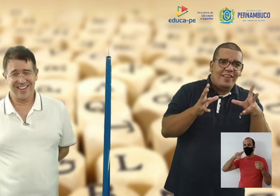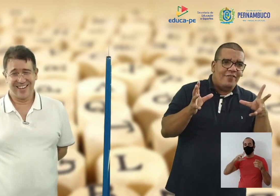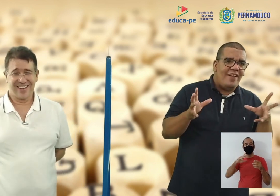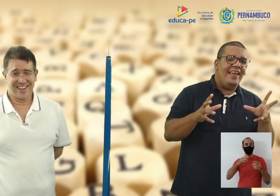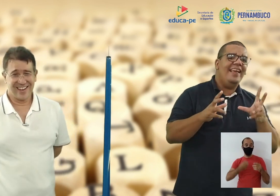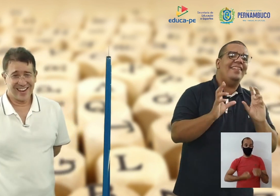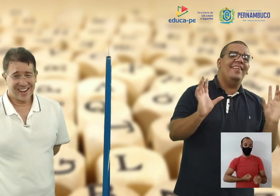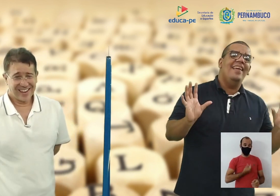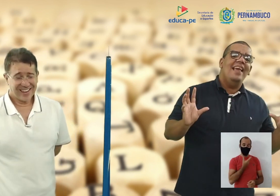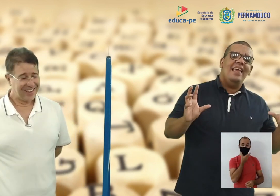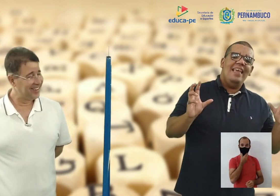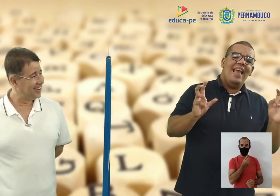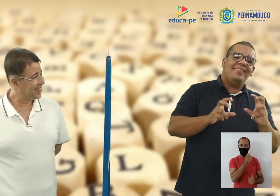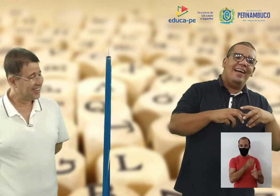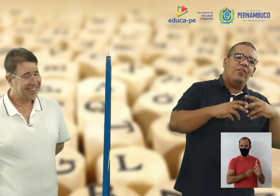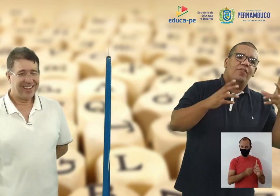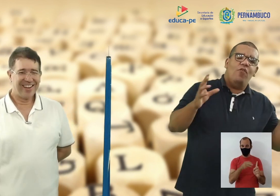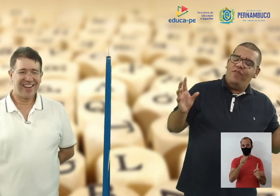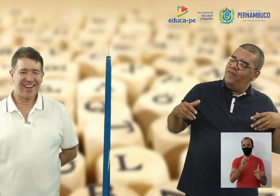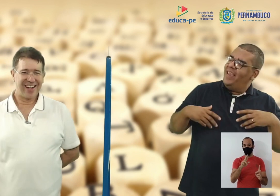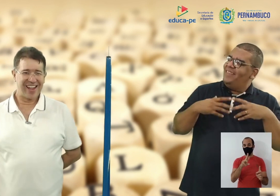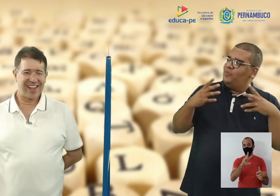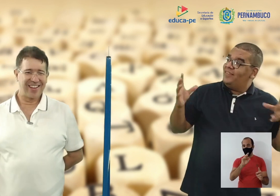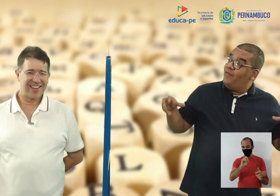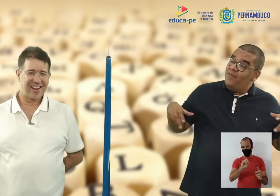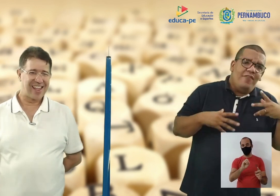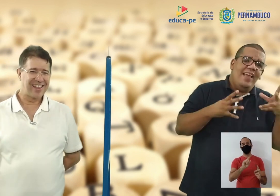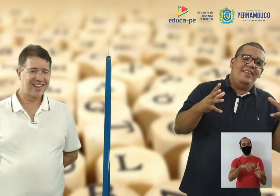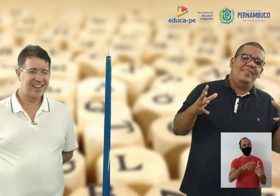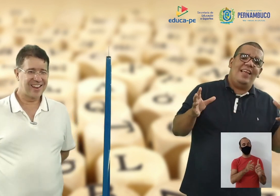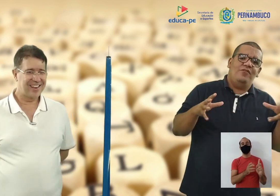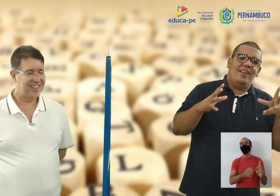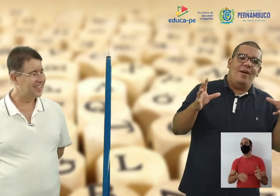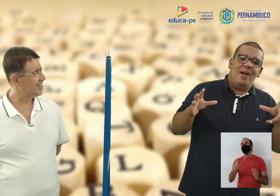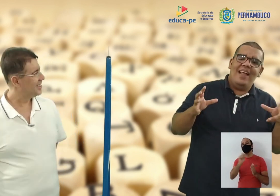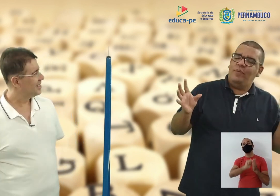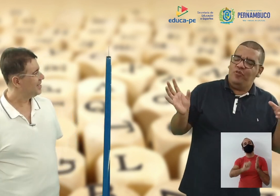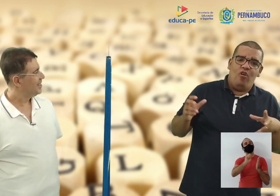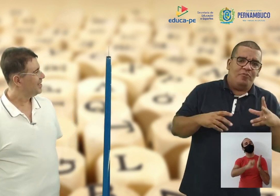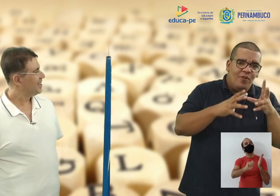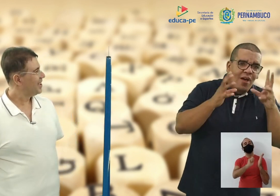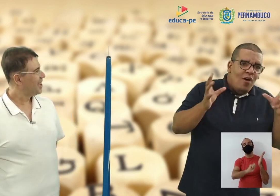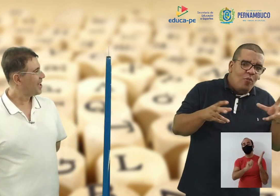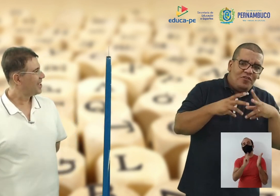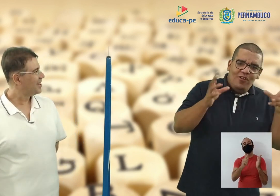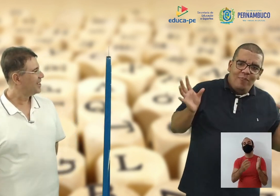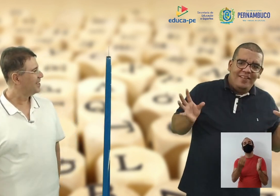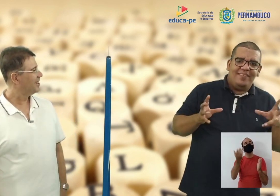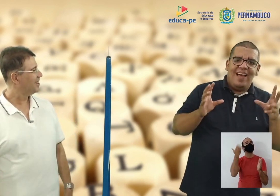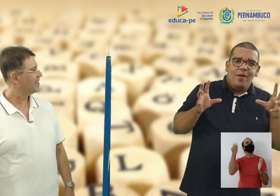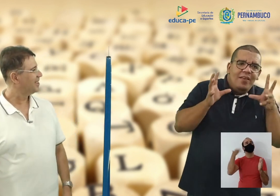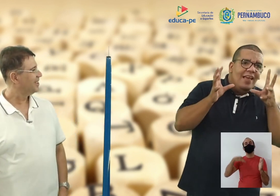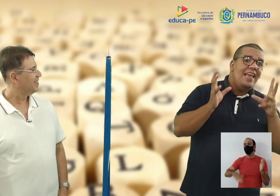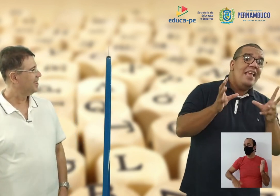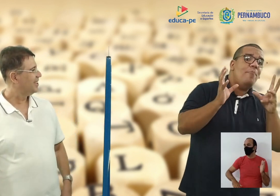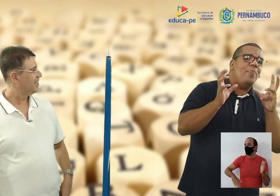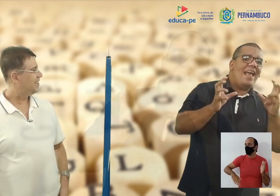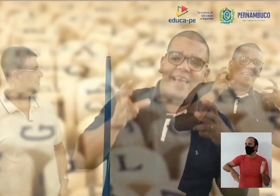não é diferente. E essa convivência, essa vivência na Zona da Mata, professor Robson, como o senhor bem